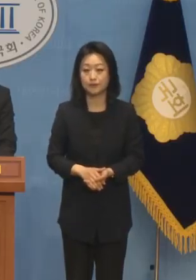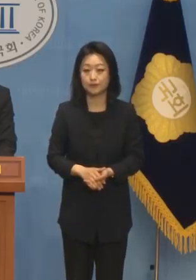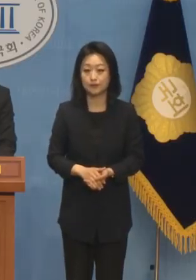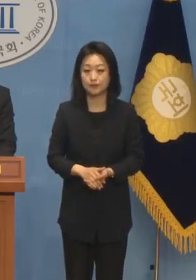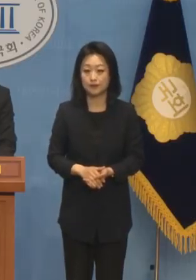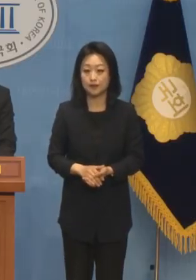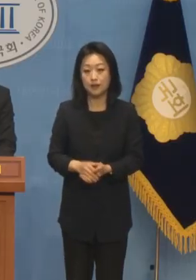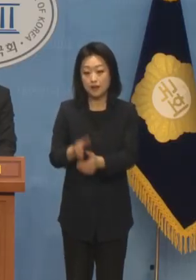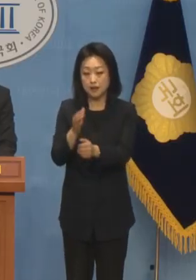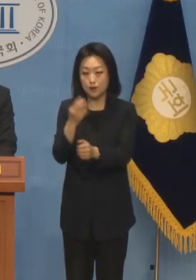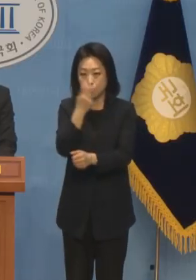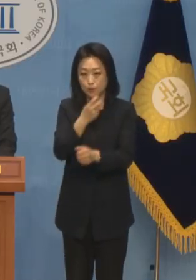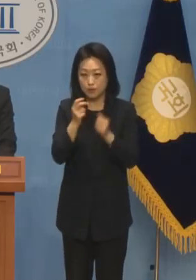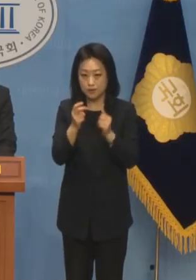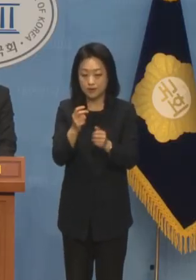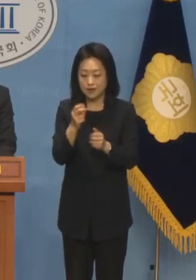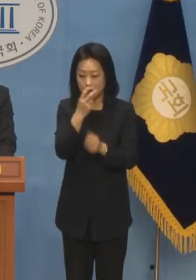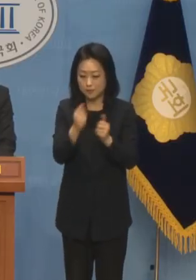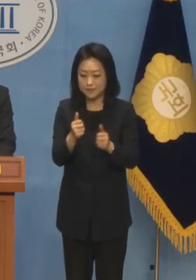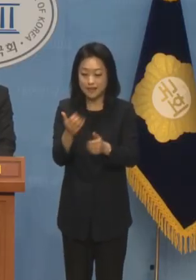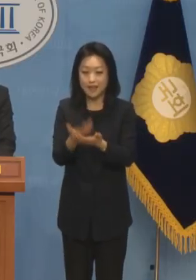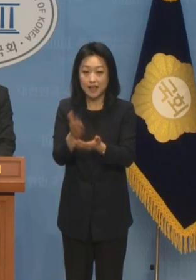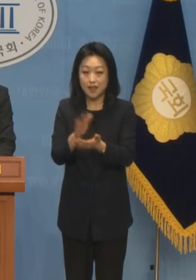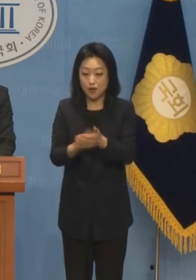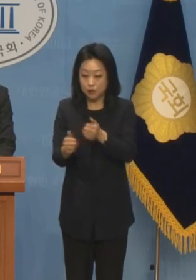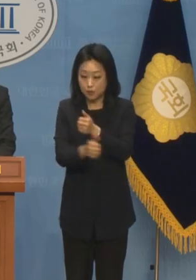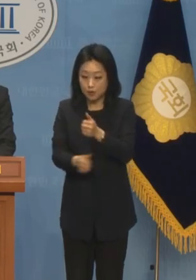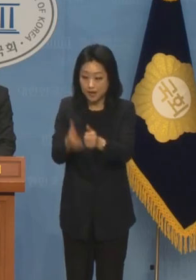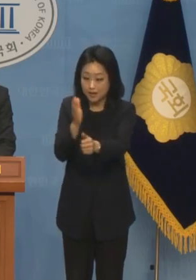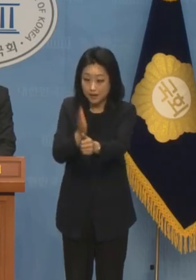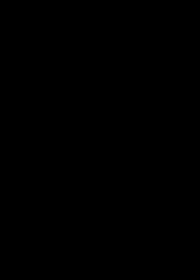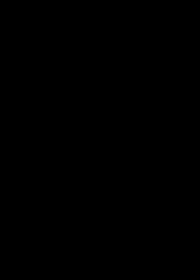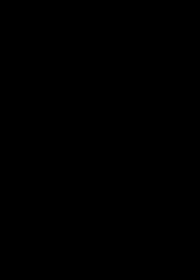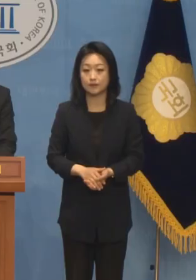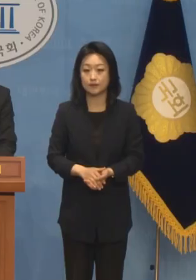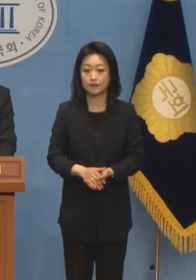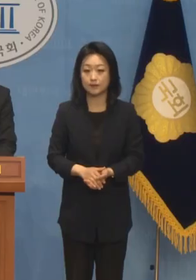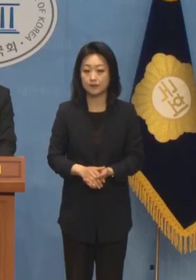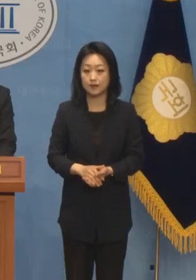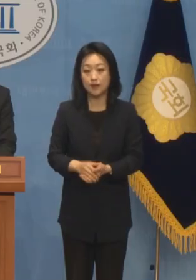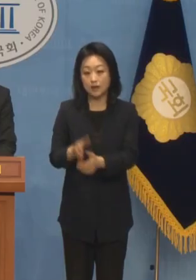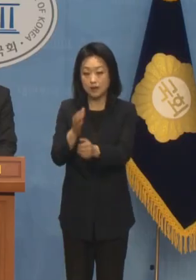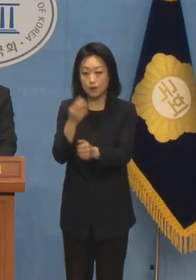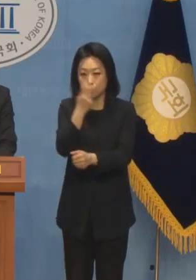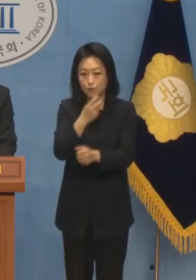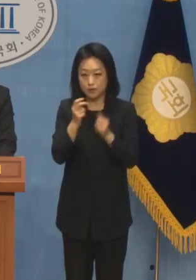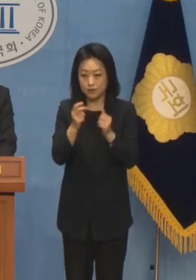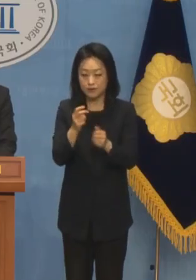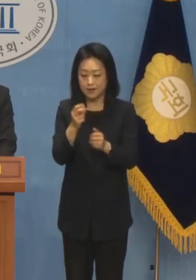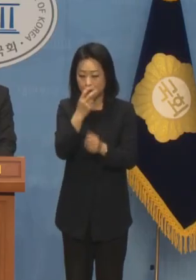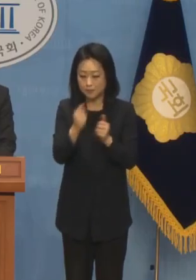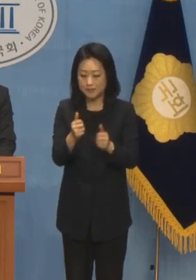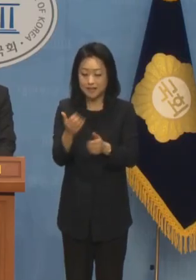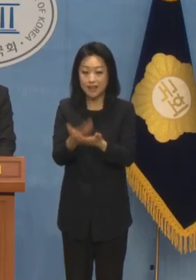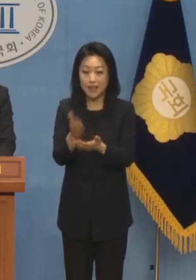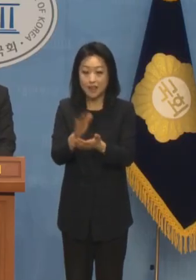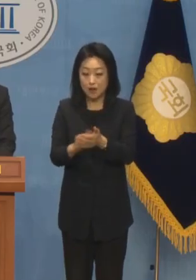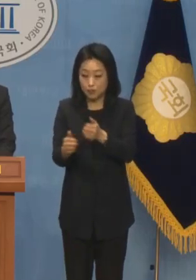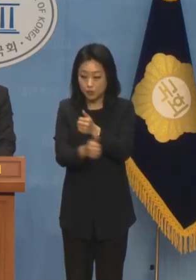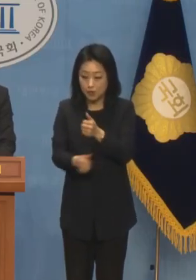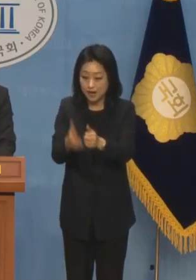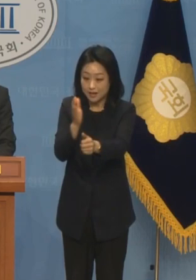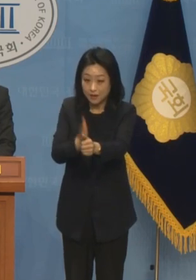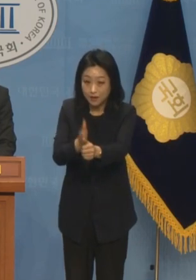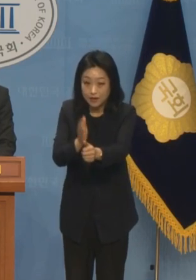법무검찰개혁위원회 권고 이행률이 0.1%도 되지 않았습니다. 권고 이행률이 0.1%도